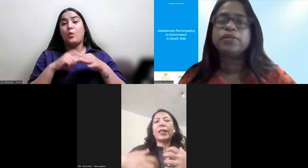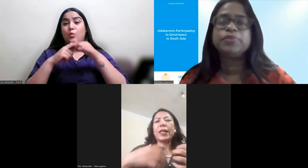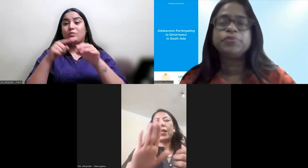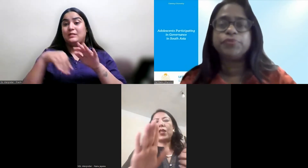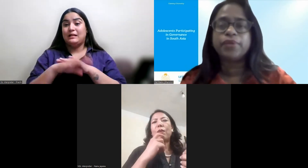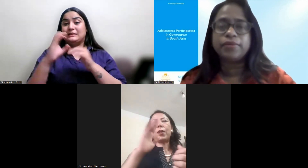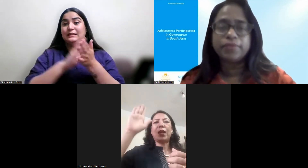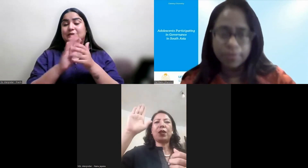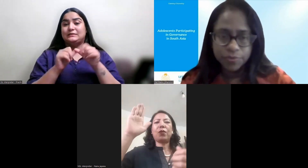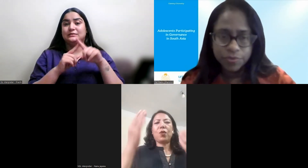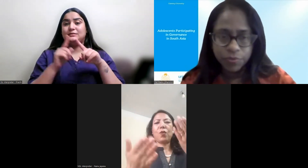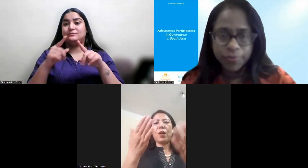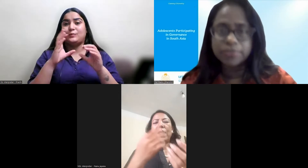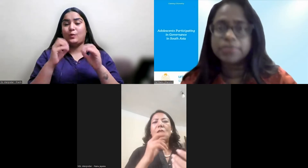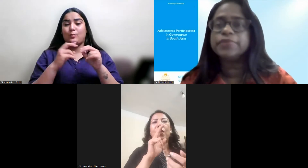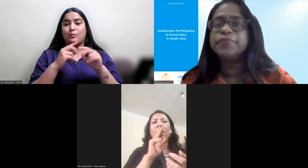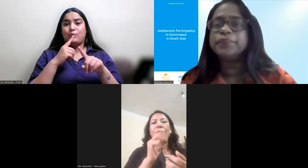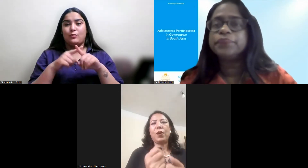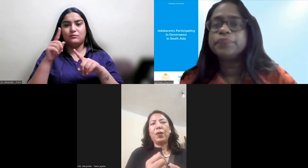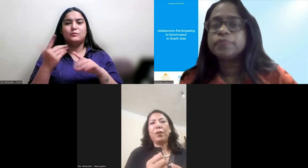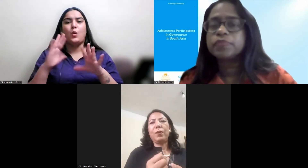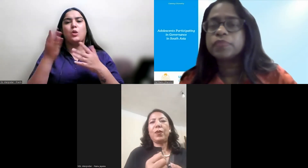if you're unable to do that. Thank you so much.